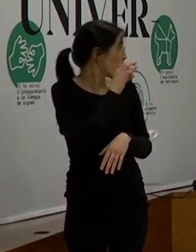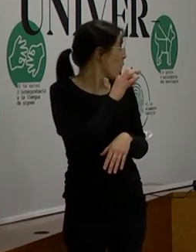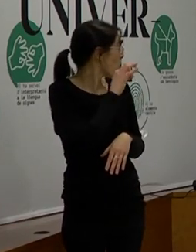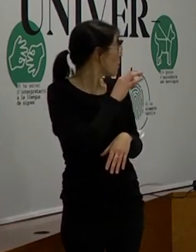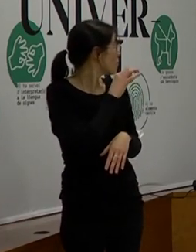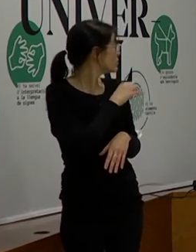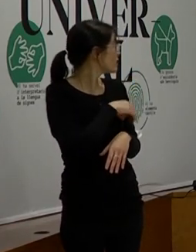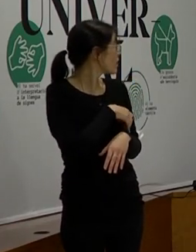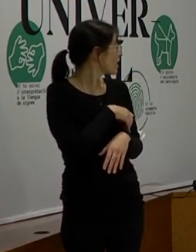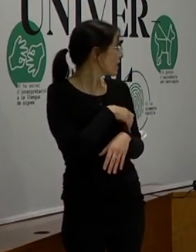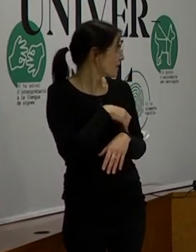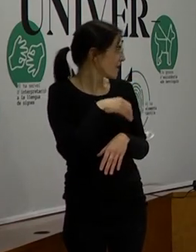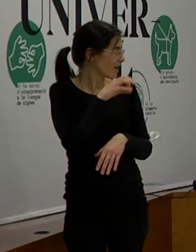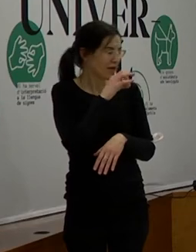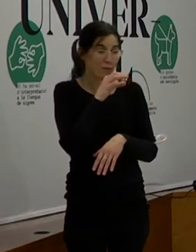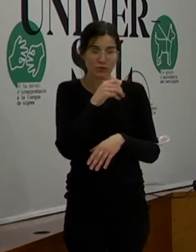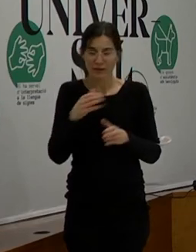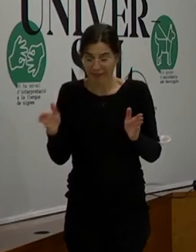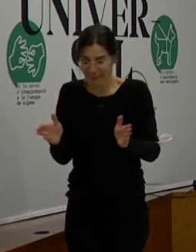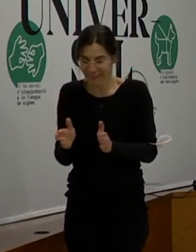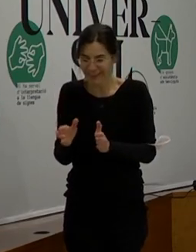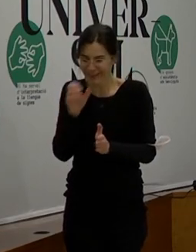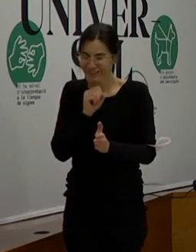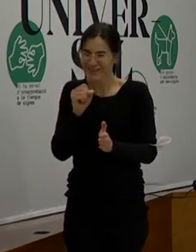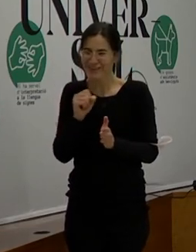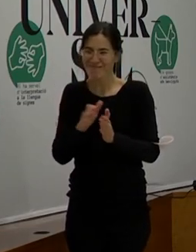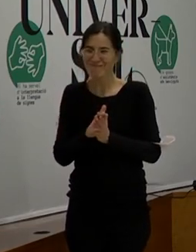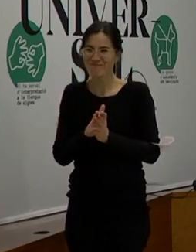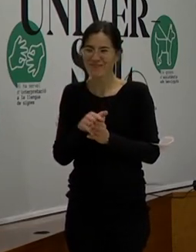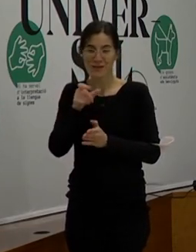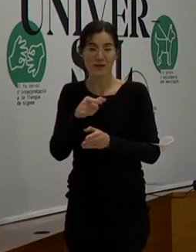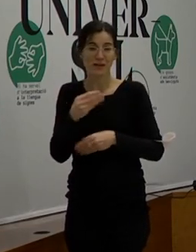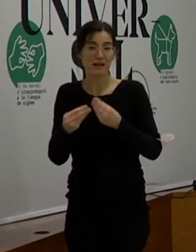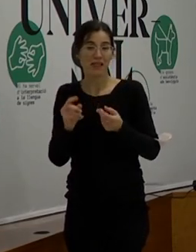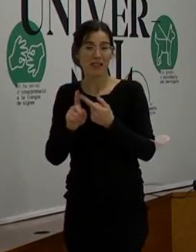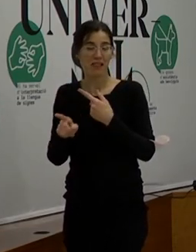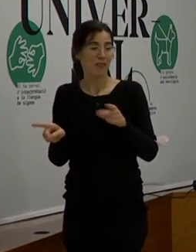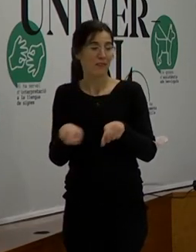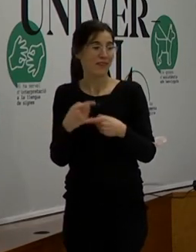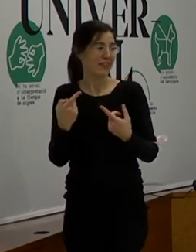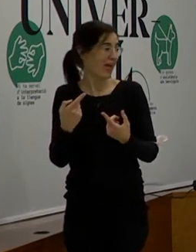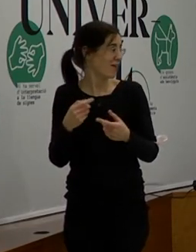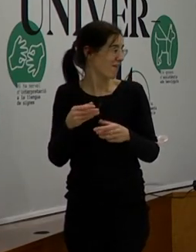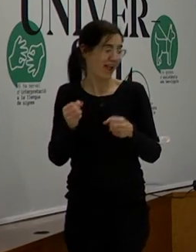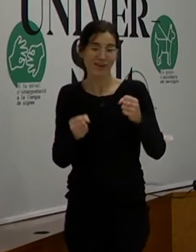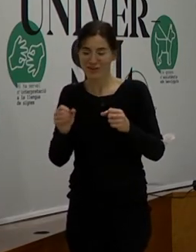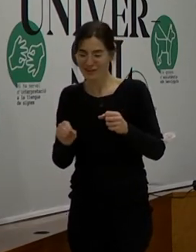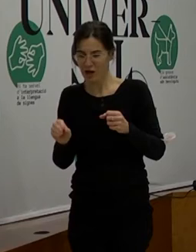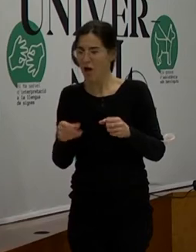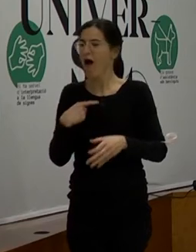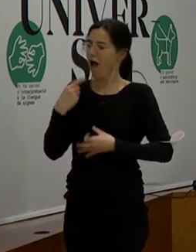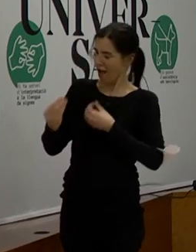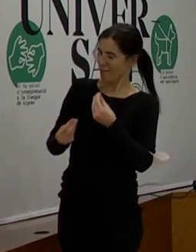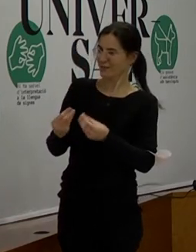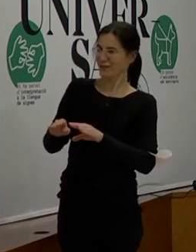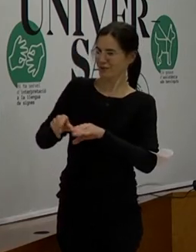a Puigcerdà? Ai, que barato que és això, i que guapo. I què fa la gent? Dona igual, trepitja del cotxe. Però, hemos hecho